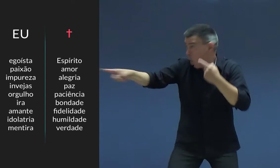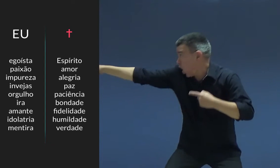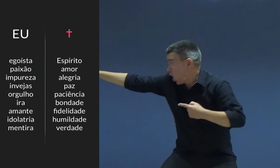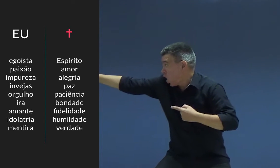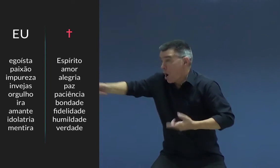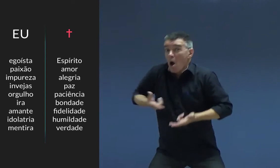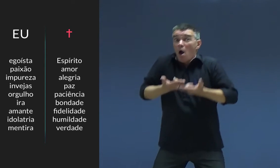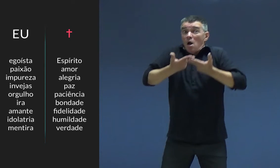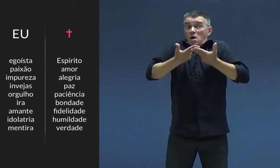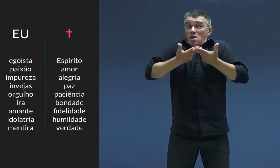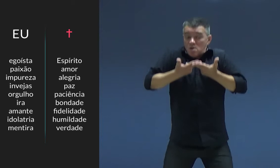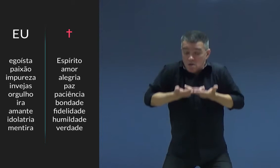Paciência, olha lá, ó, tá falando?